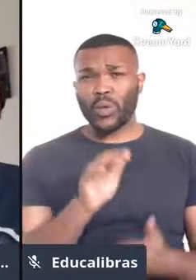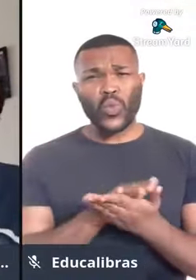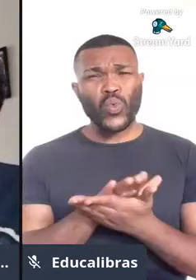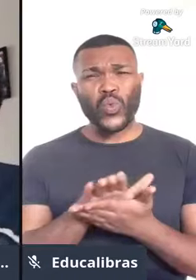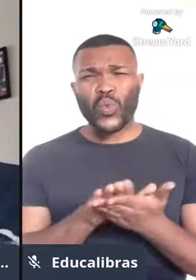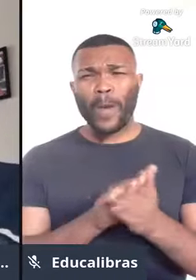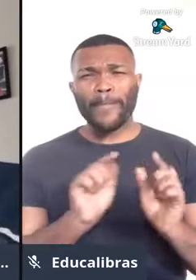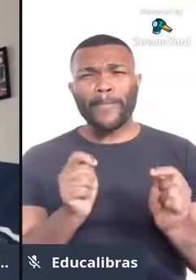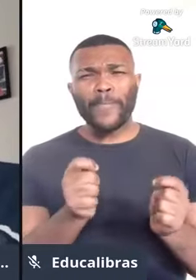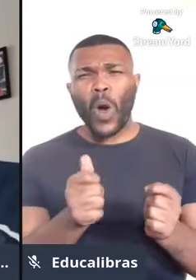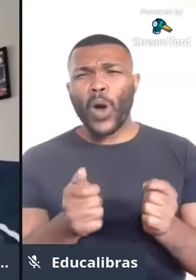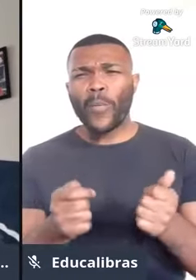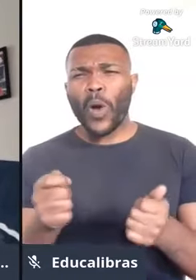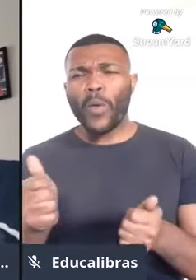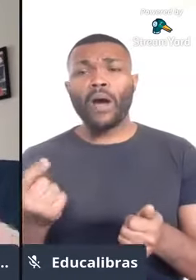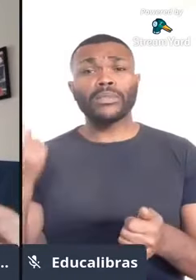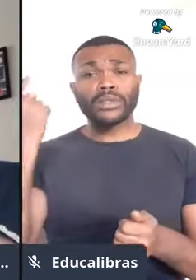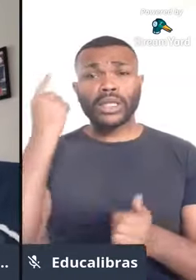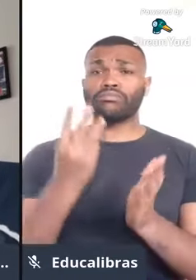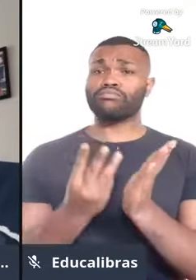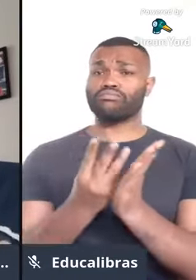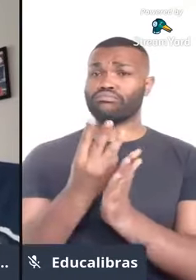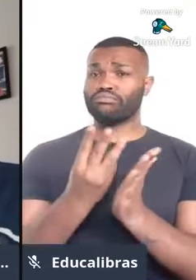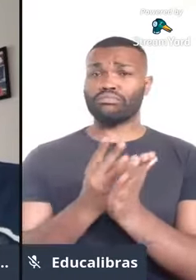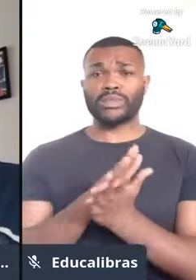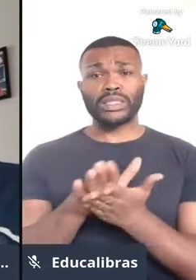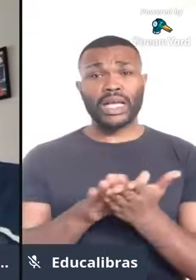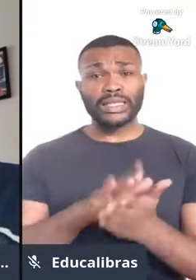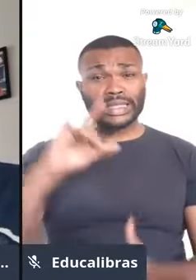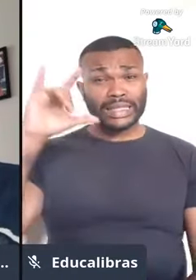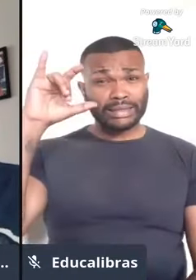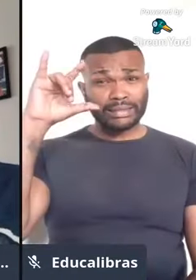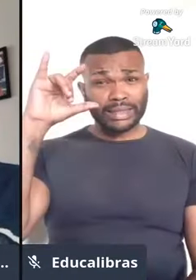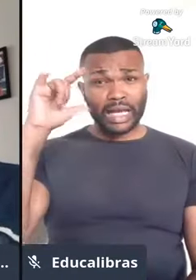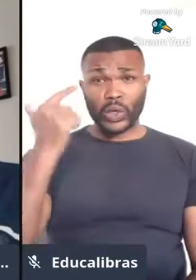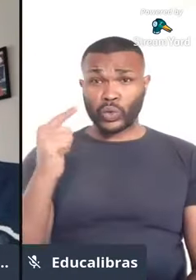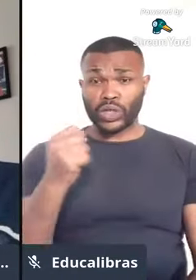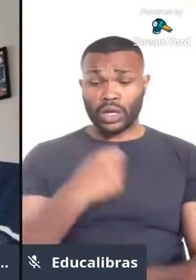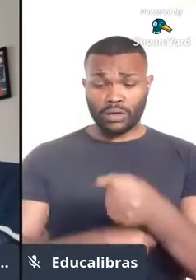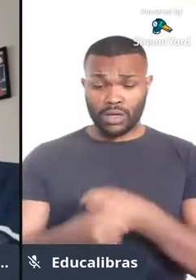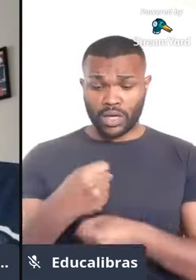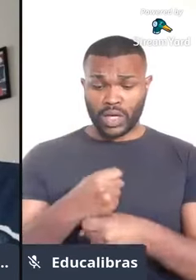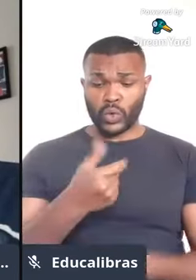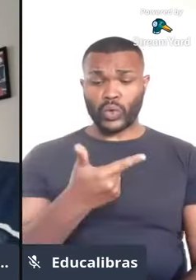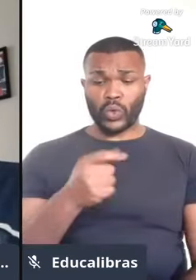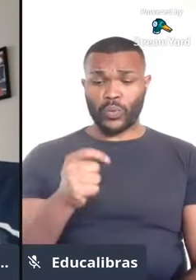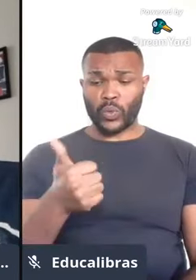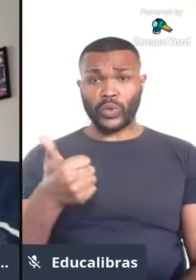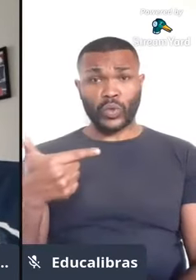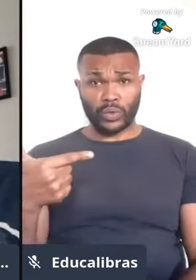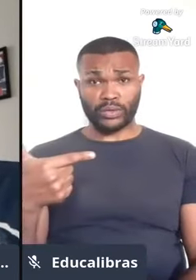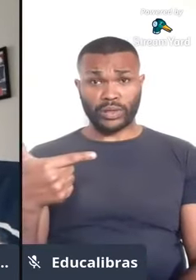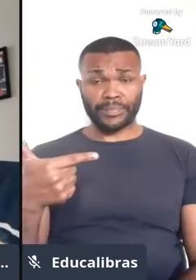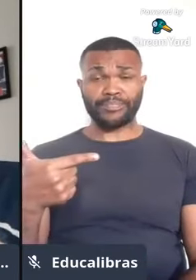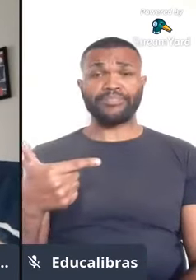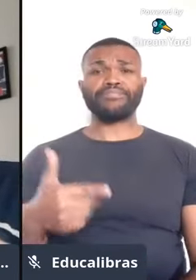WhatsApp, por exemplo, eu acho que não tinha nem Instagram naquela época, 2012, não me lembro. Então,